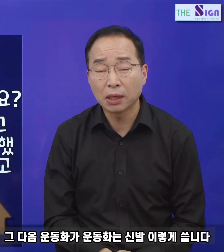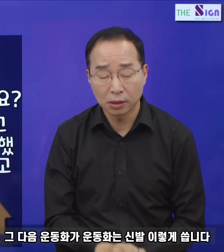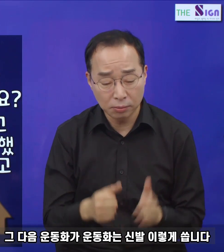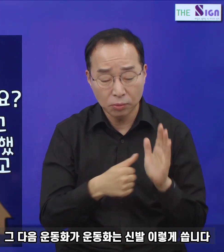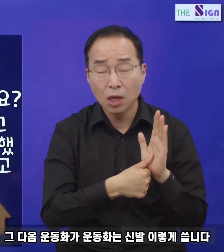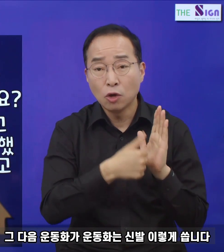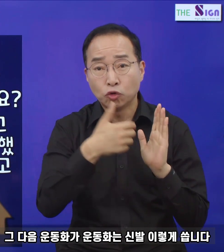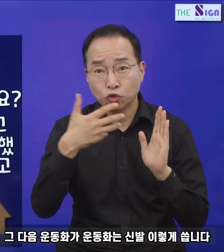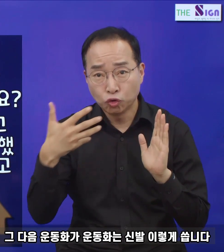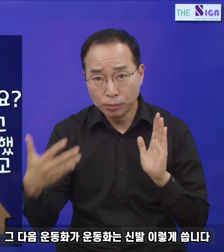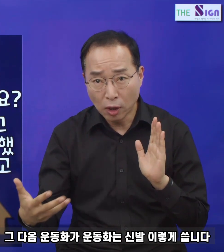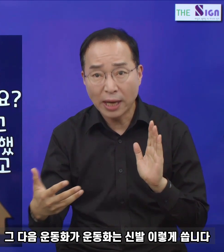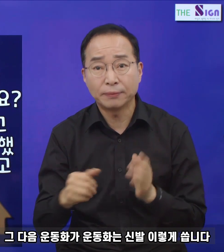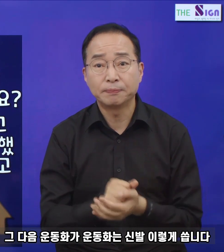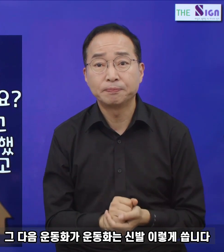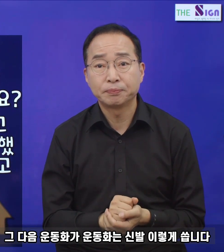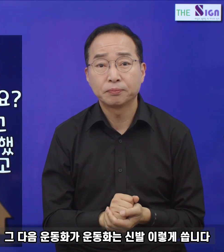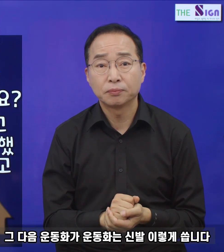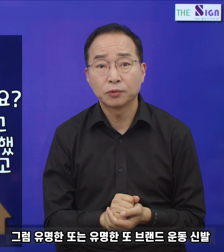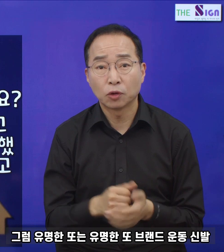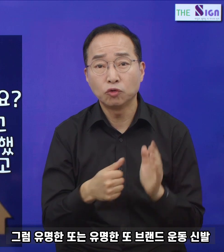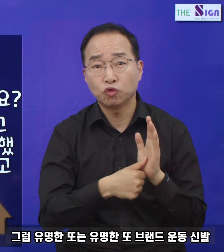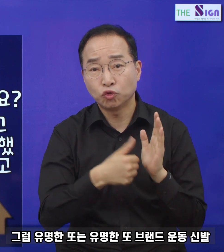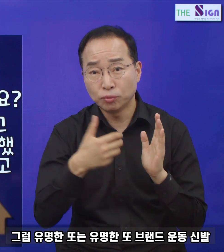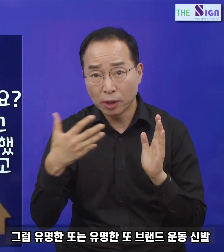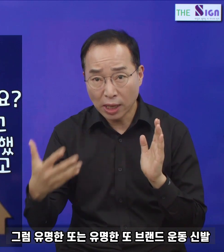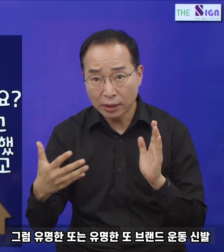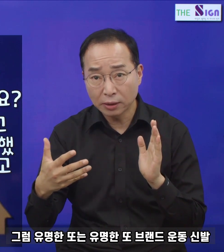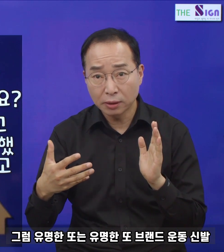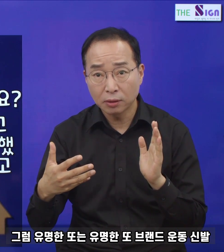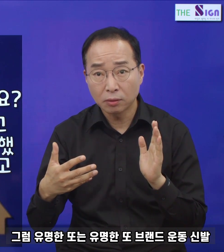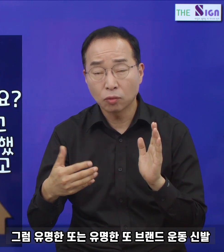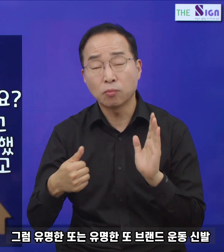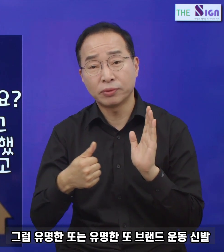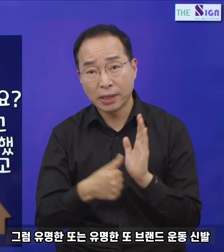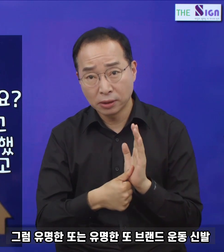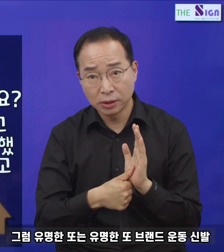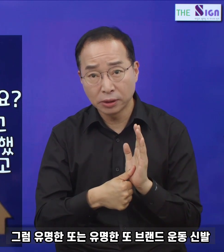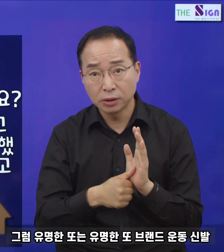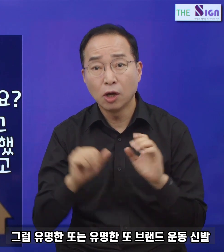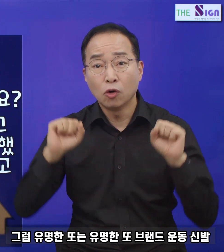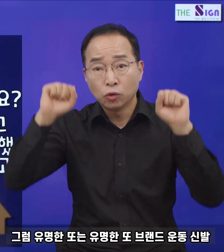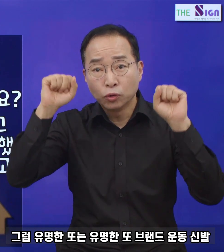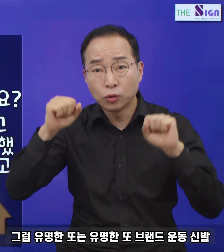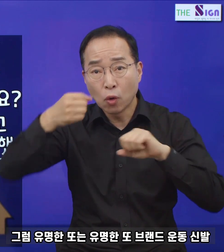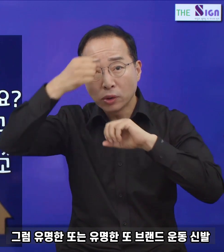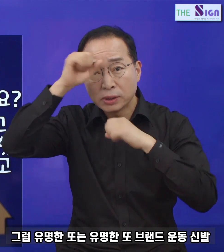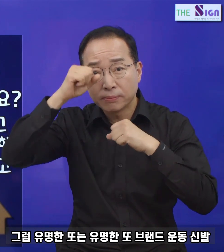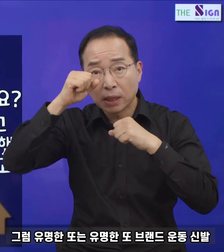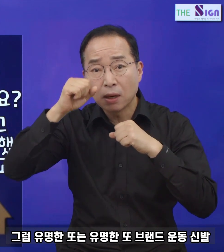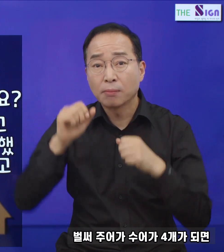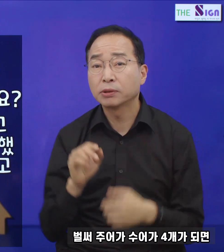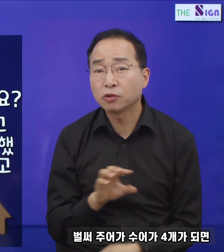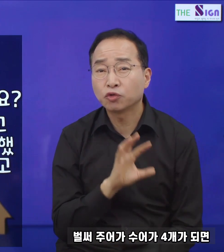그럼 유명한 또는 유명한 또 브랜드, 운동, 신발. 벌써